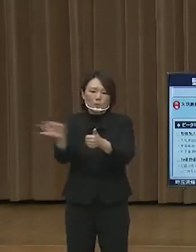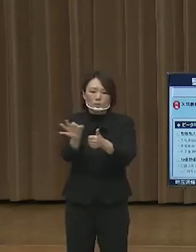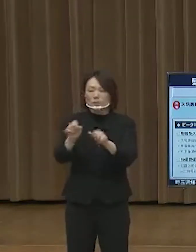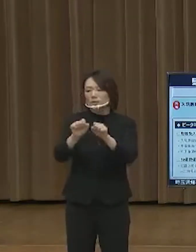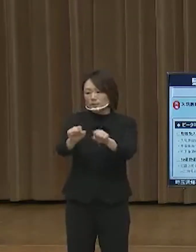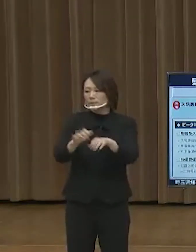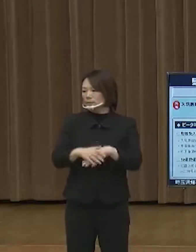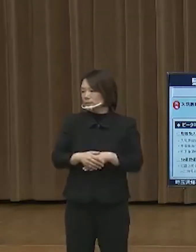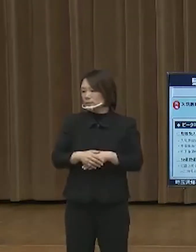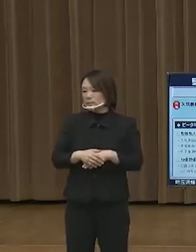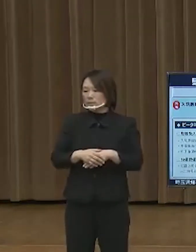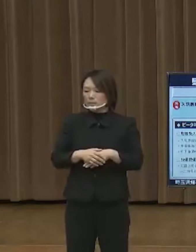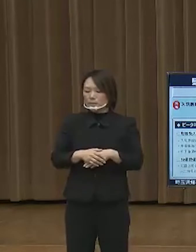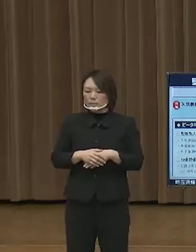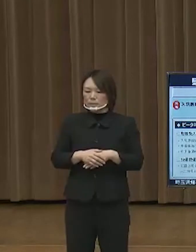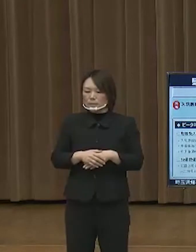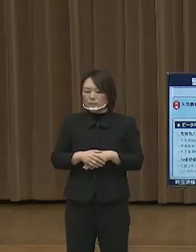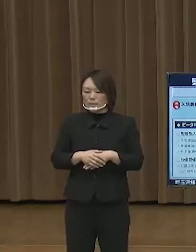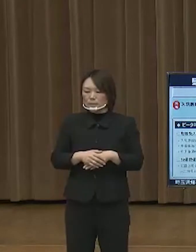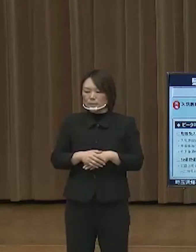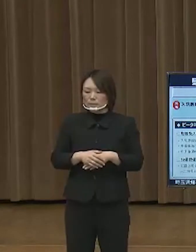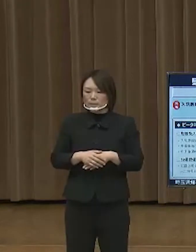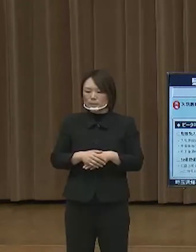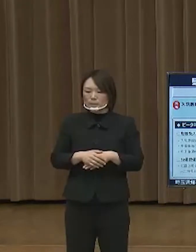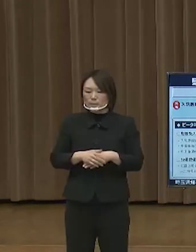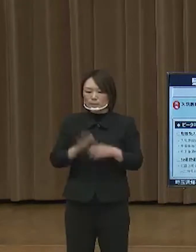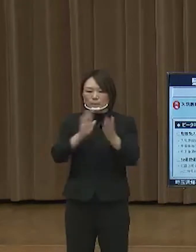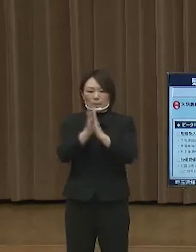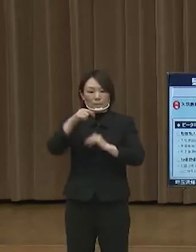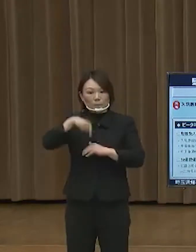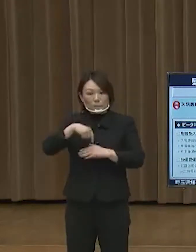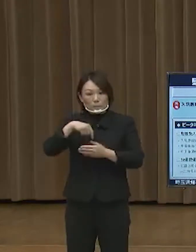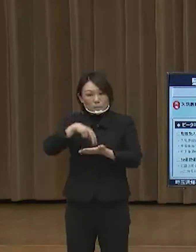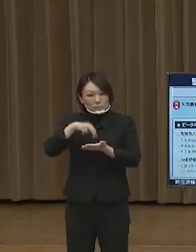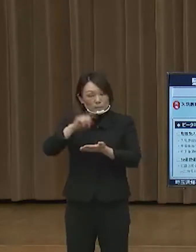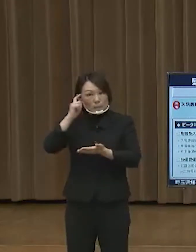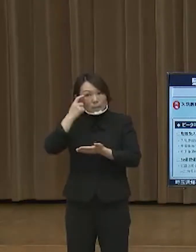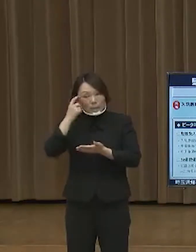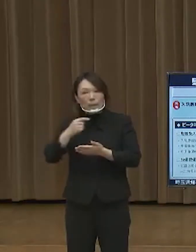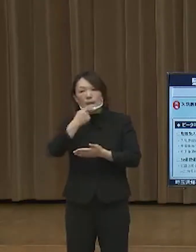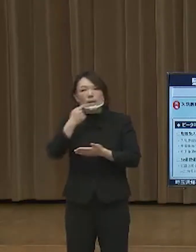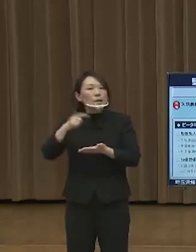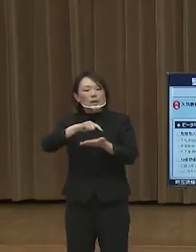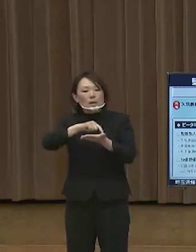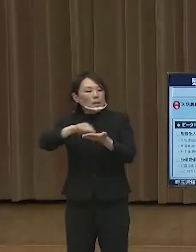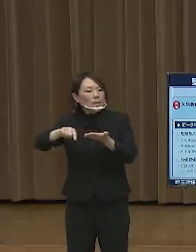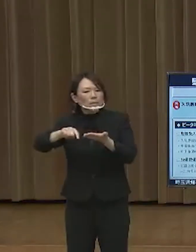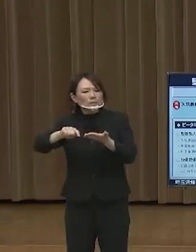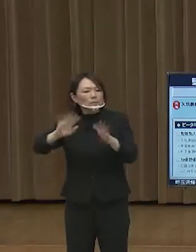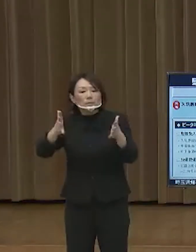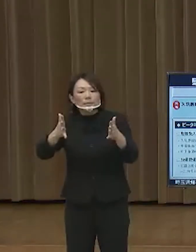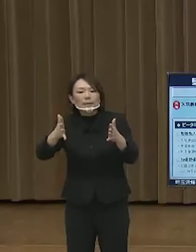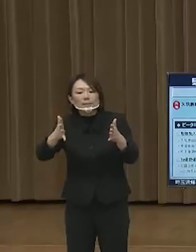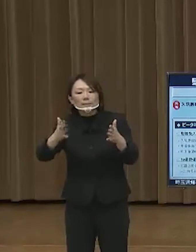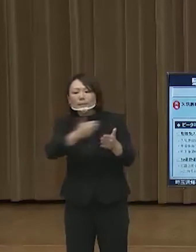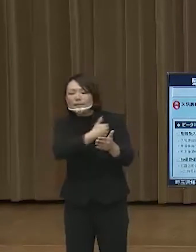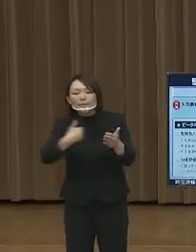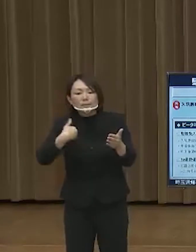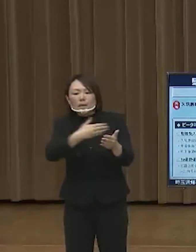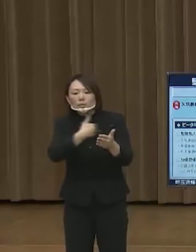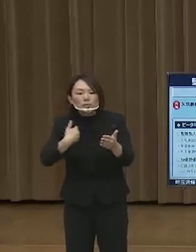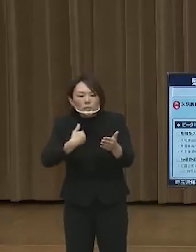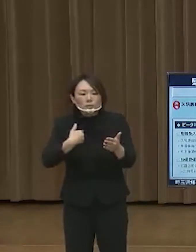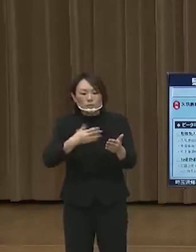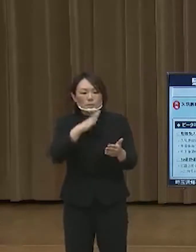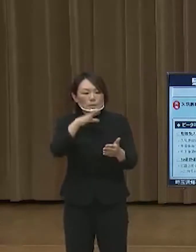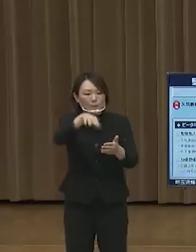県としては赤字に、これをやったことで赤字にならない、現場の方から赤字にならないから大丈夫と現場が判断